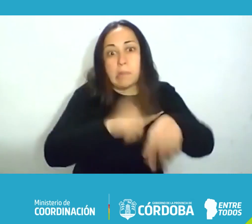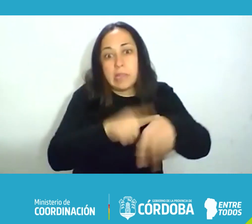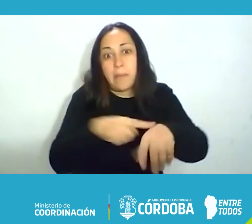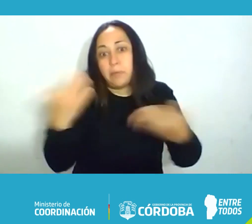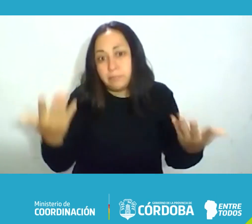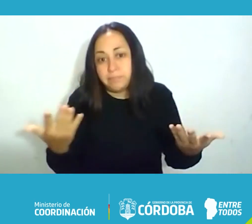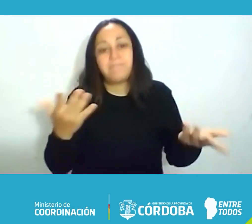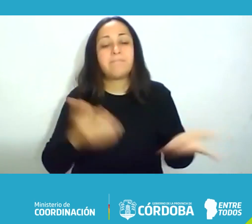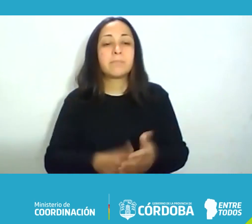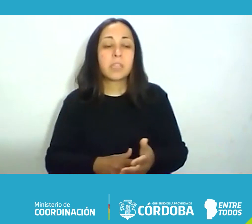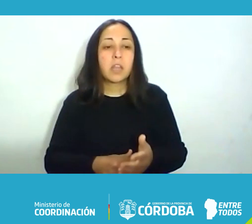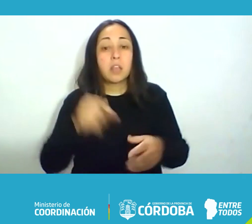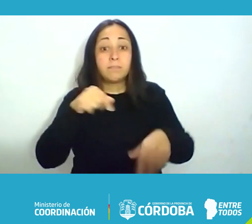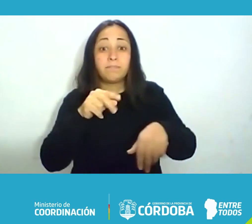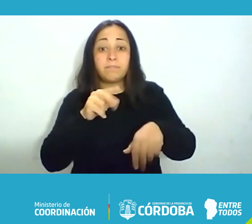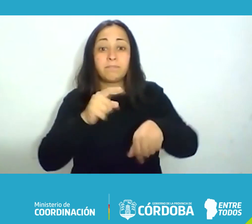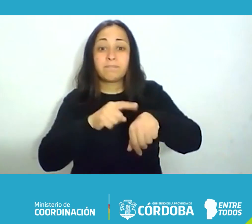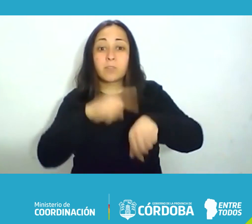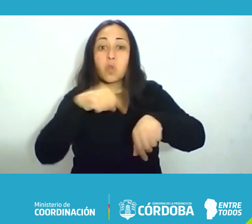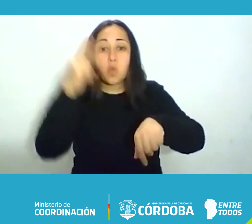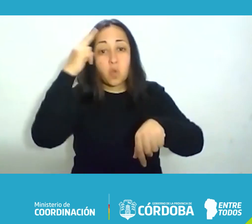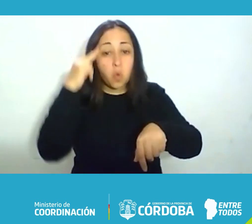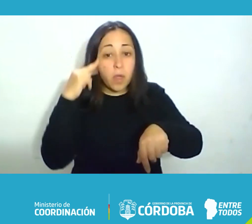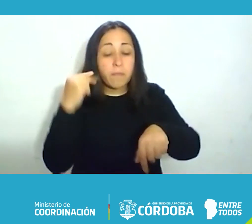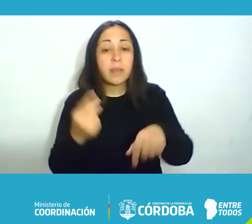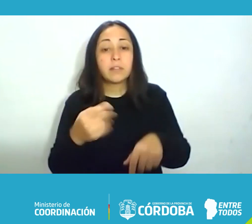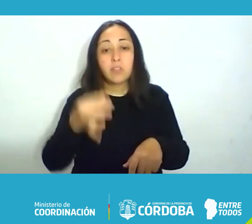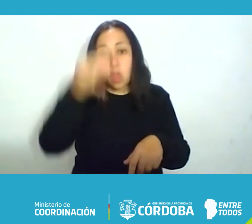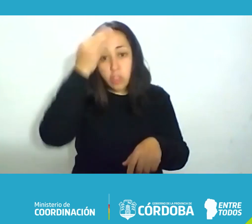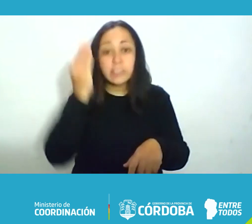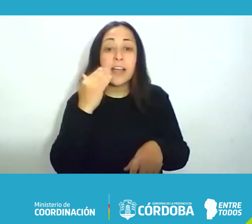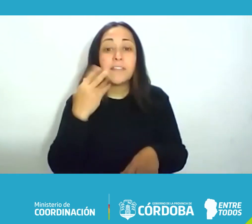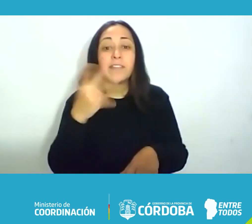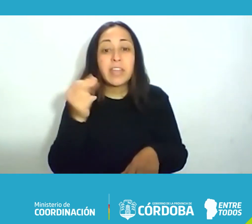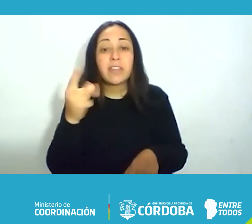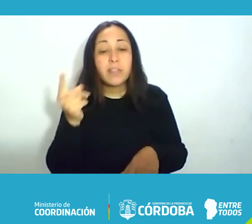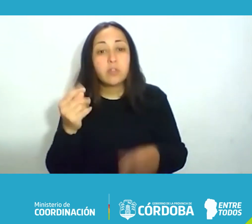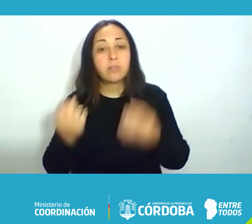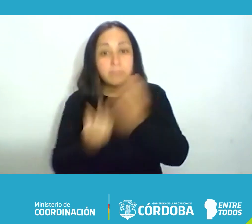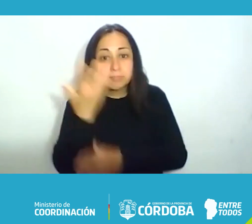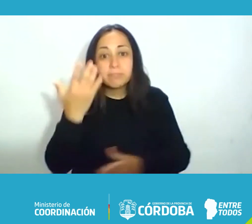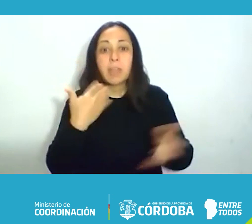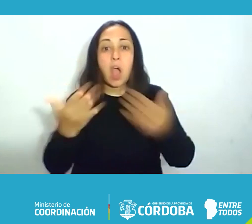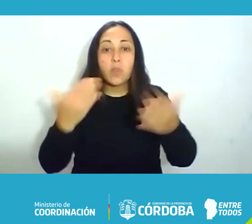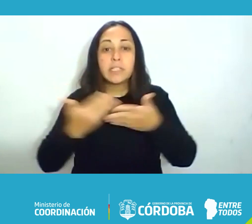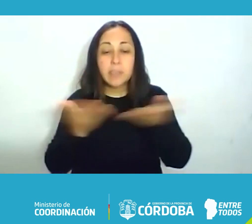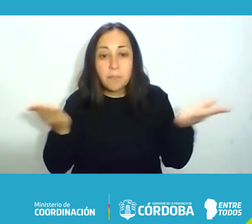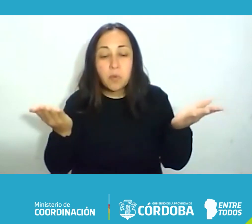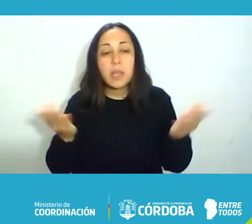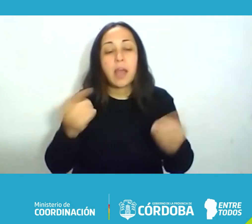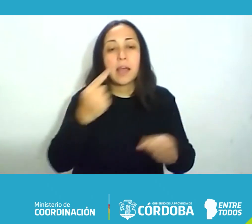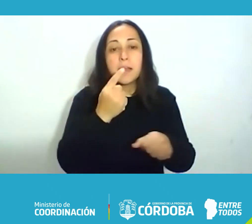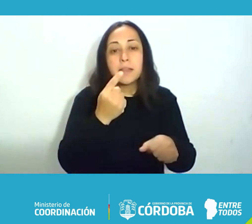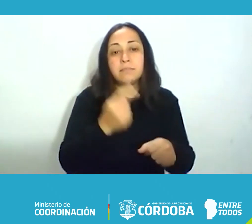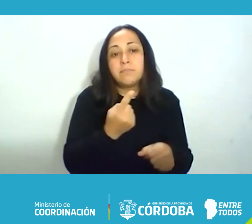con el que contamos. Siendo las 9 horas del día lunes 12 de abril del 2021, se retoma la audiencia pública. Luego de la apertura oficial,